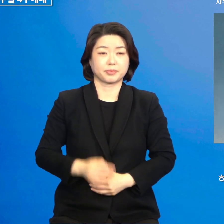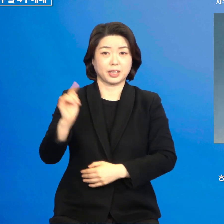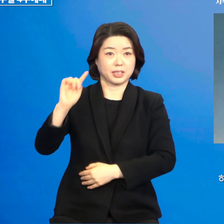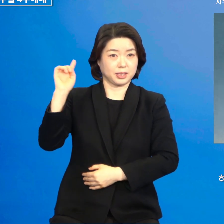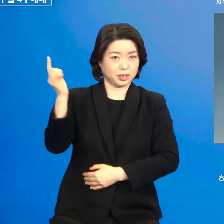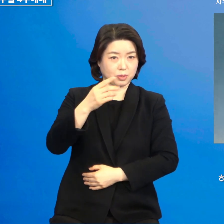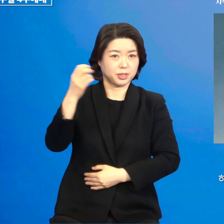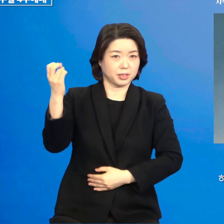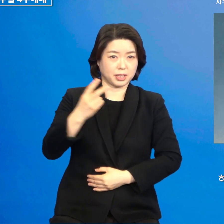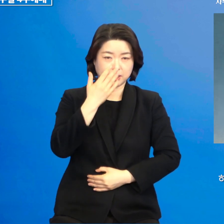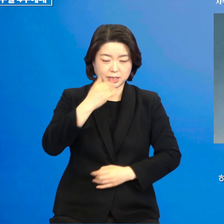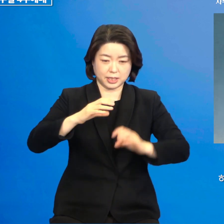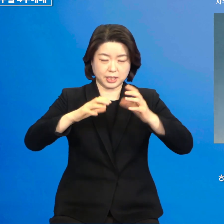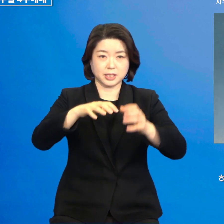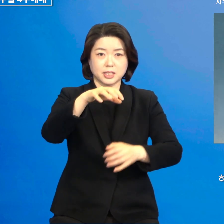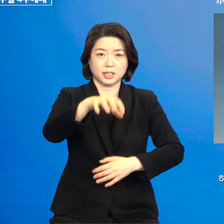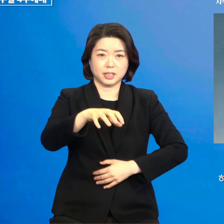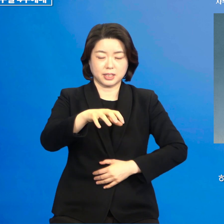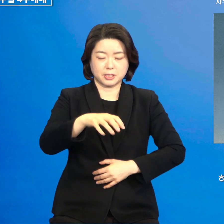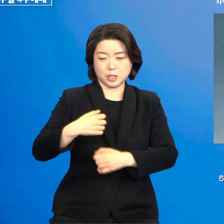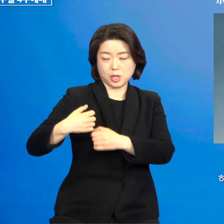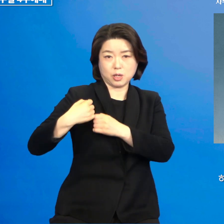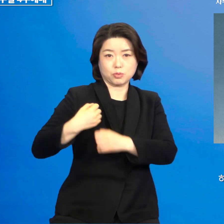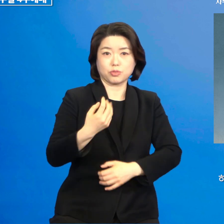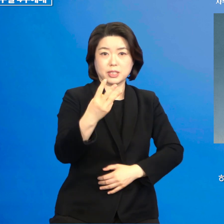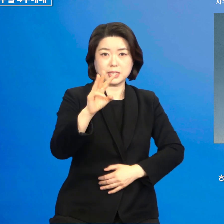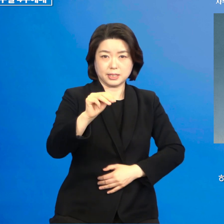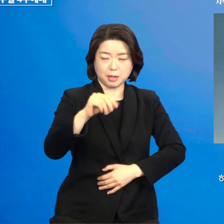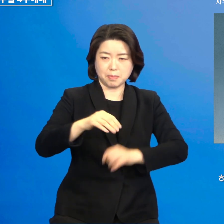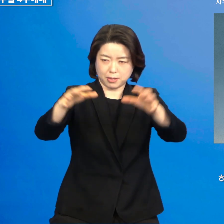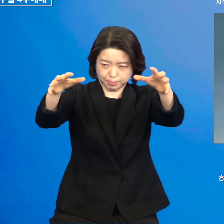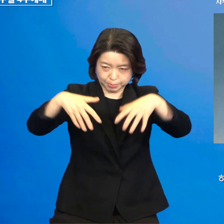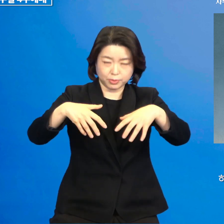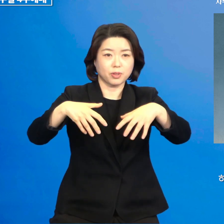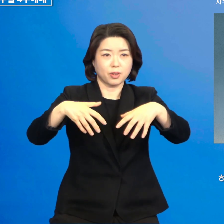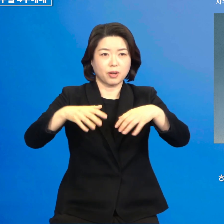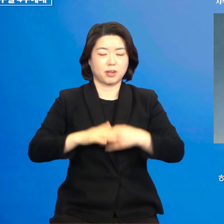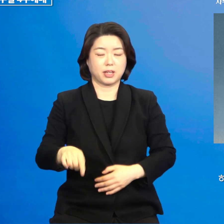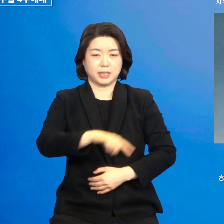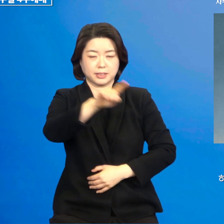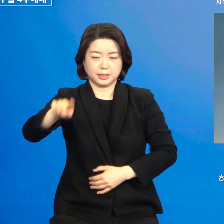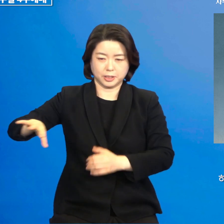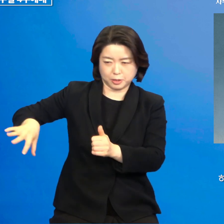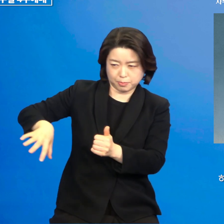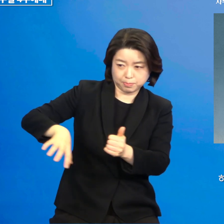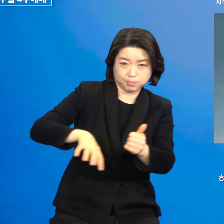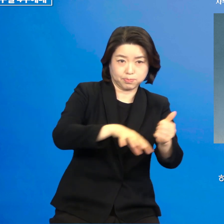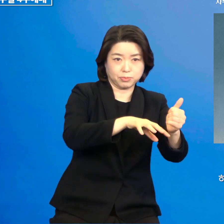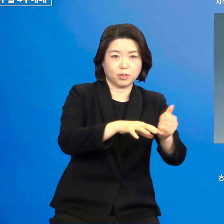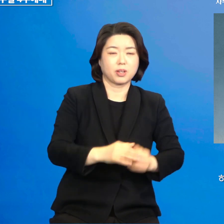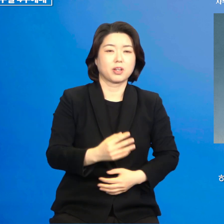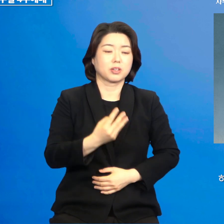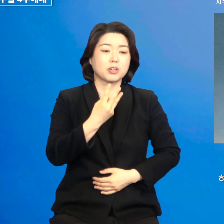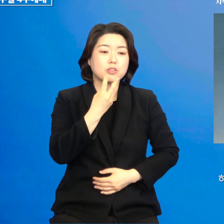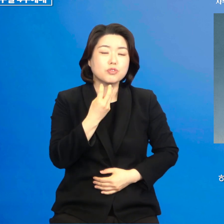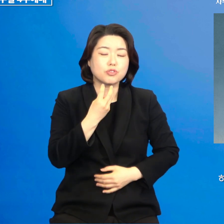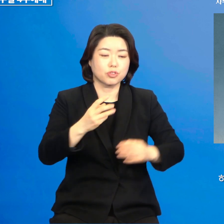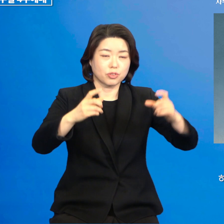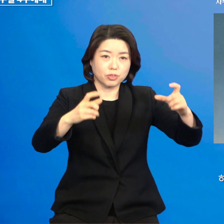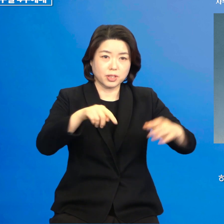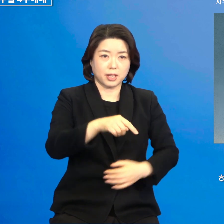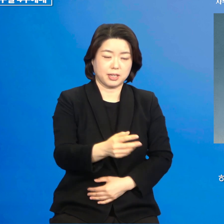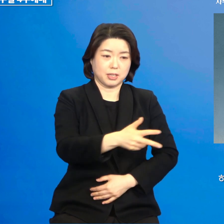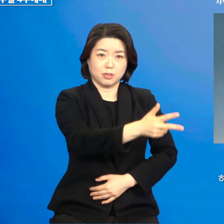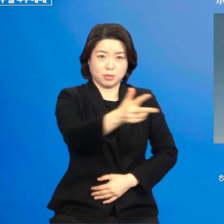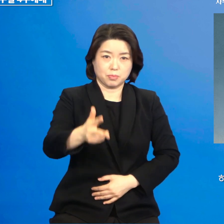다윗이 다시 이스라엘에서 정병 3만 명을 징집하여서 그들을 모두 이끌고 유다의 바알라로